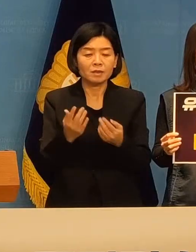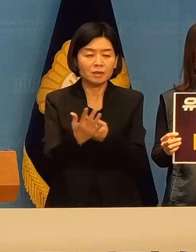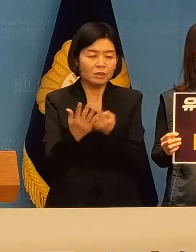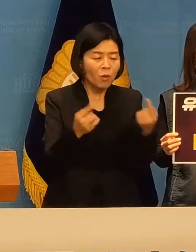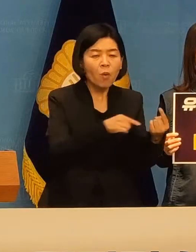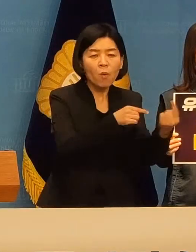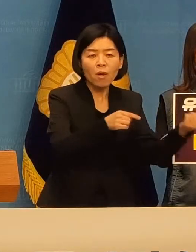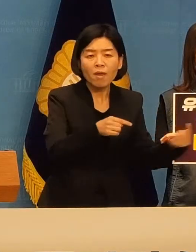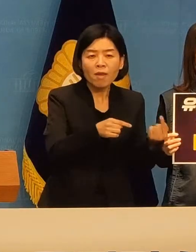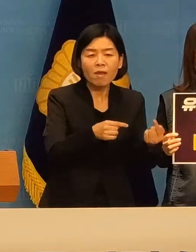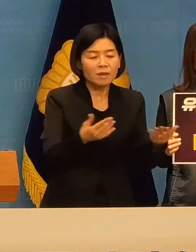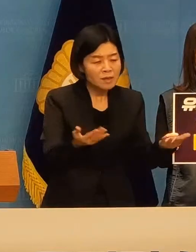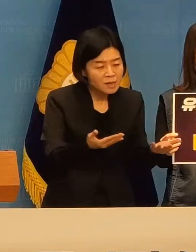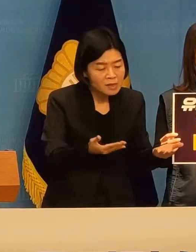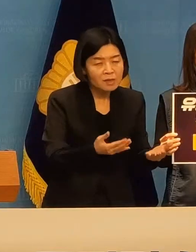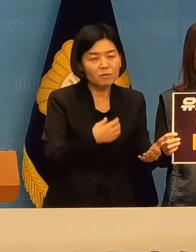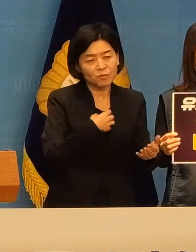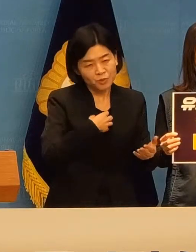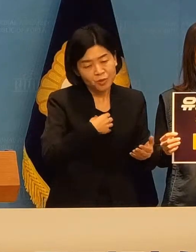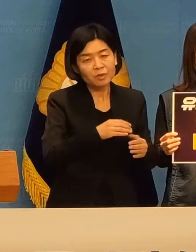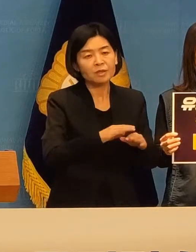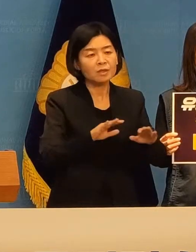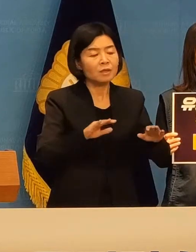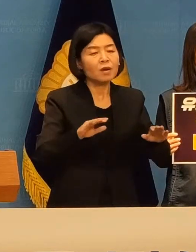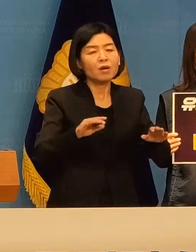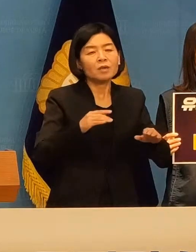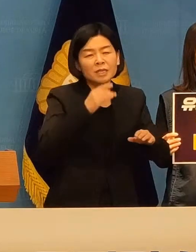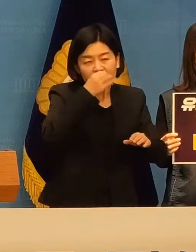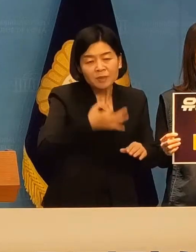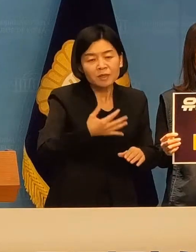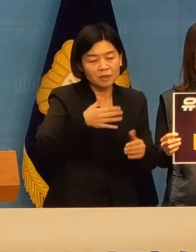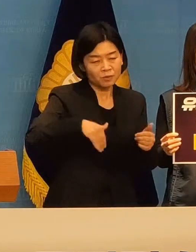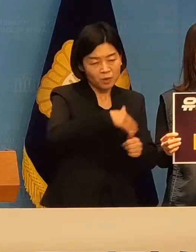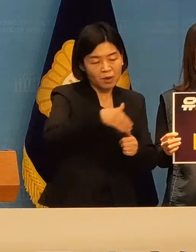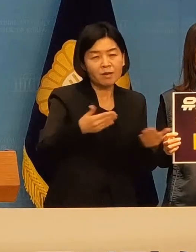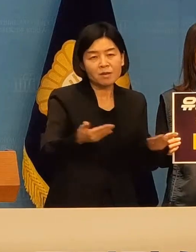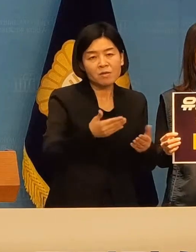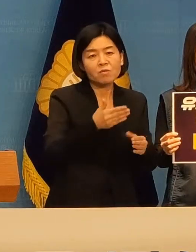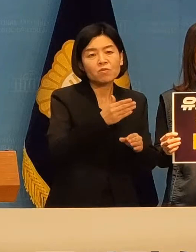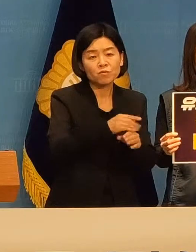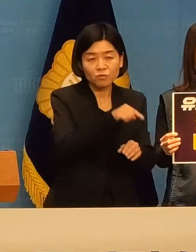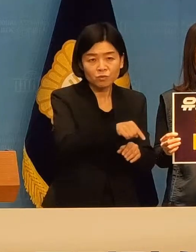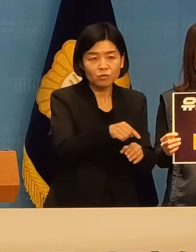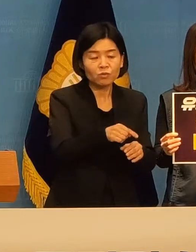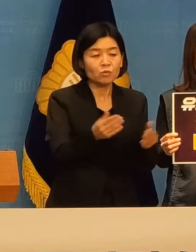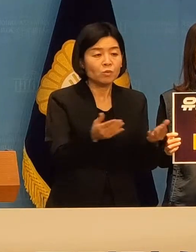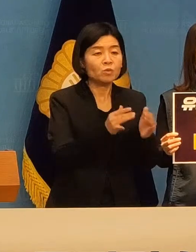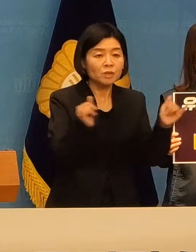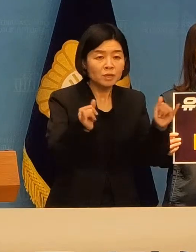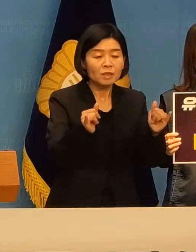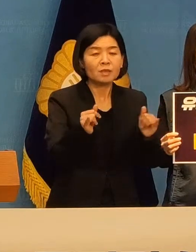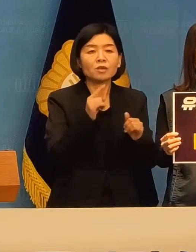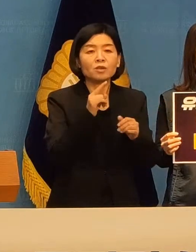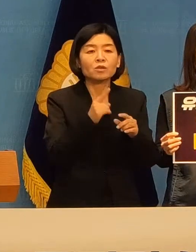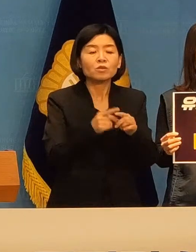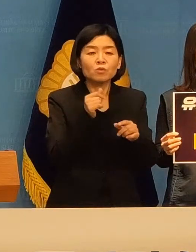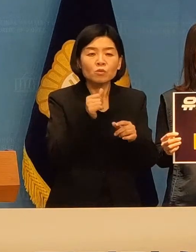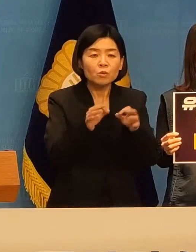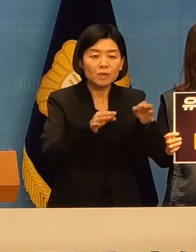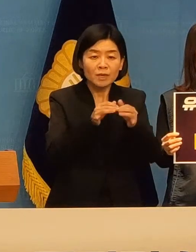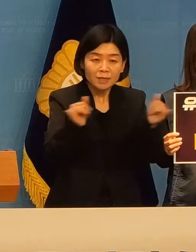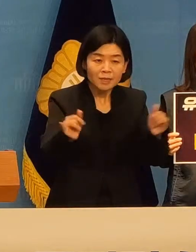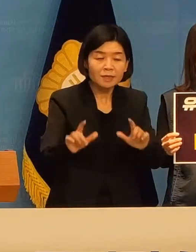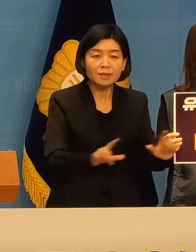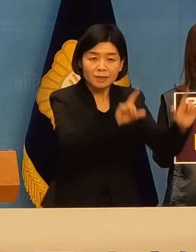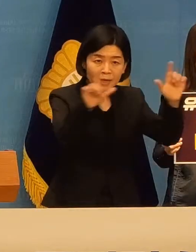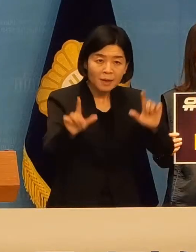위기에 놓일 자리에서 살아가는 노동자 국민의 요구, 중소상인의 삶에 정부의 눈과